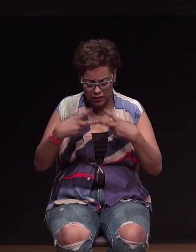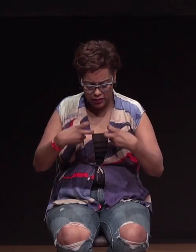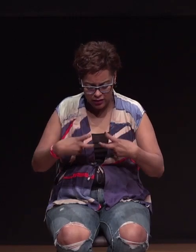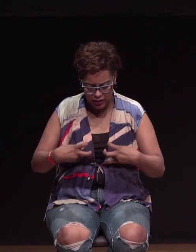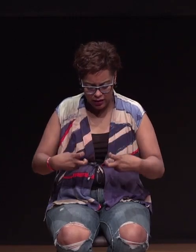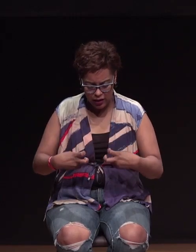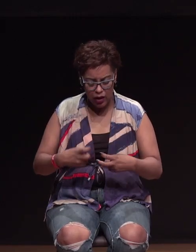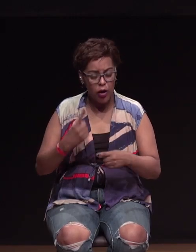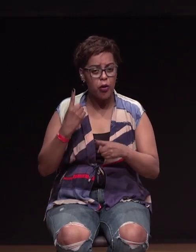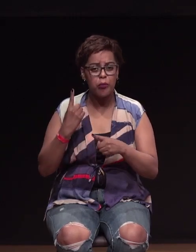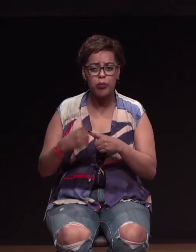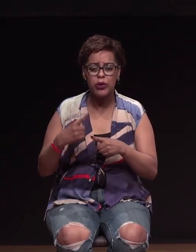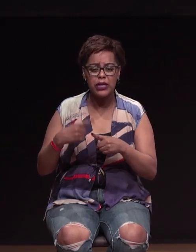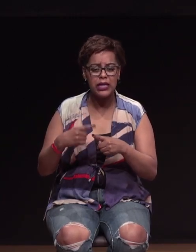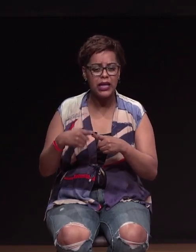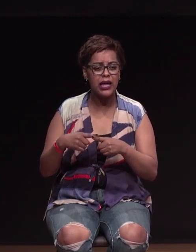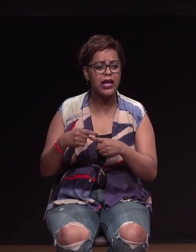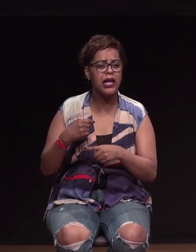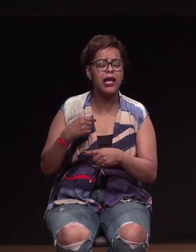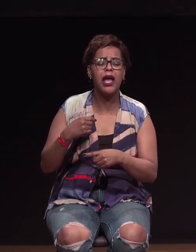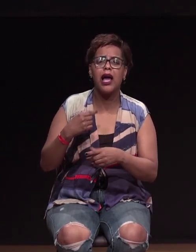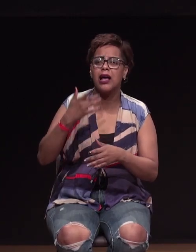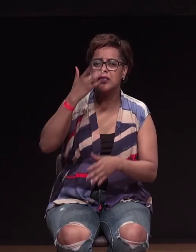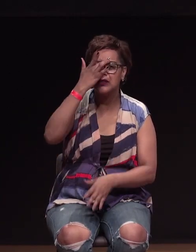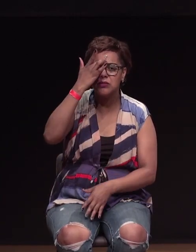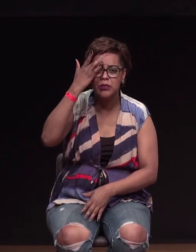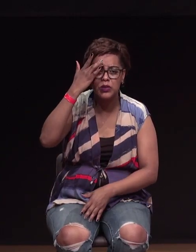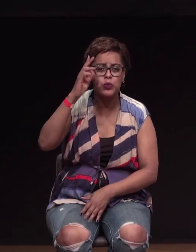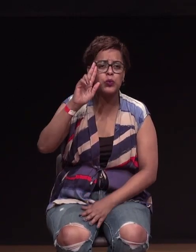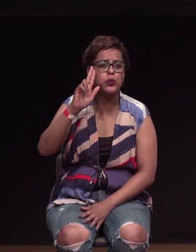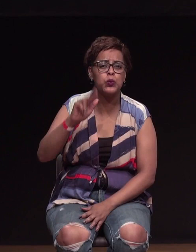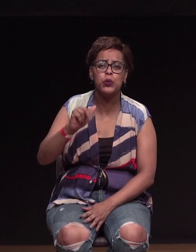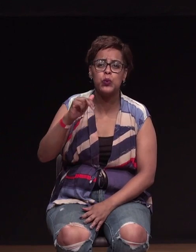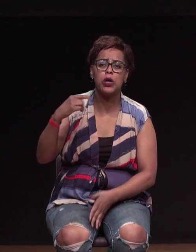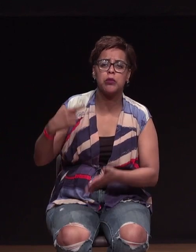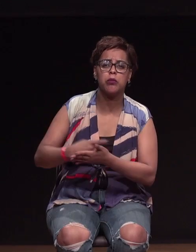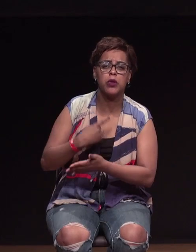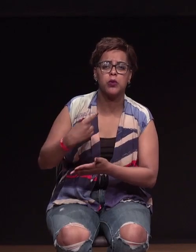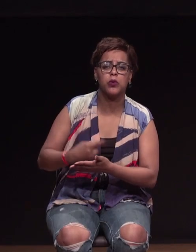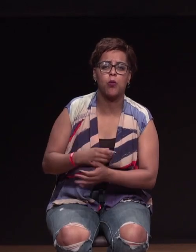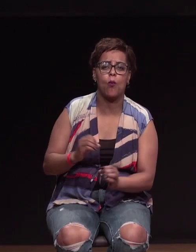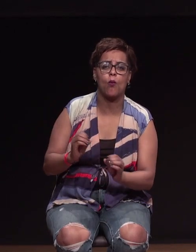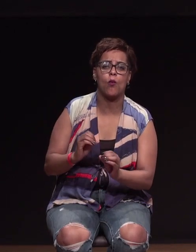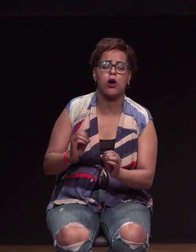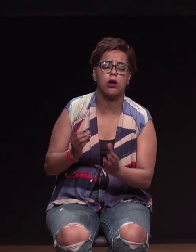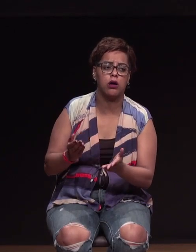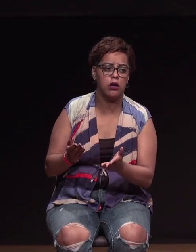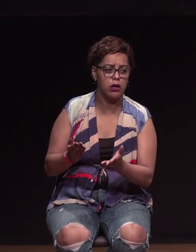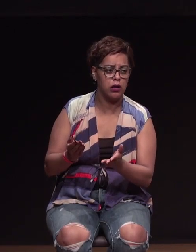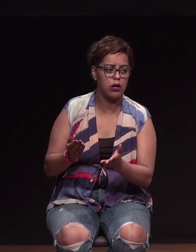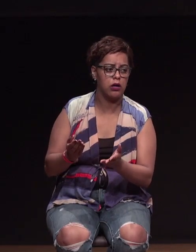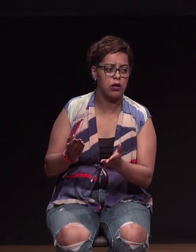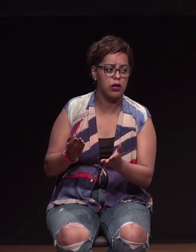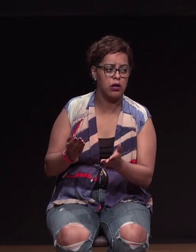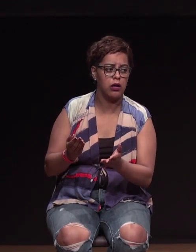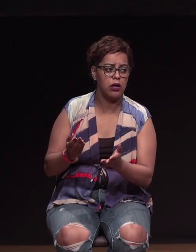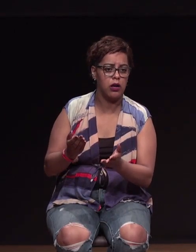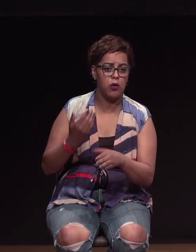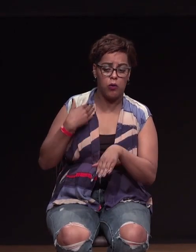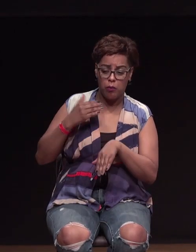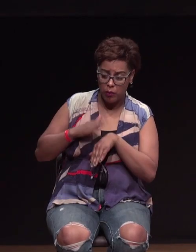sempre me causou espécie, porque as pessoas nunca analisavam esse aspecto do meu